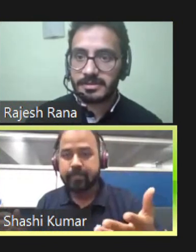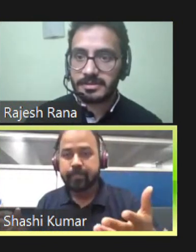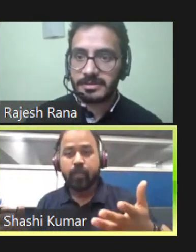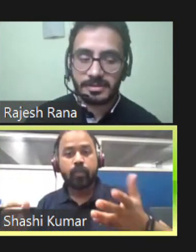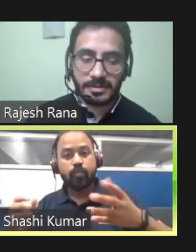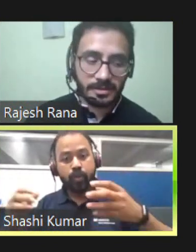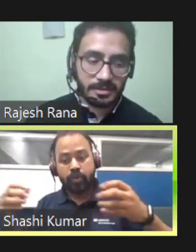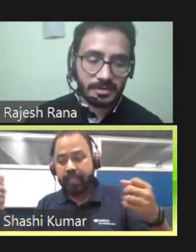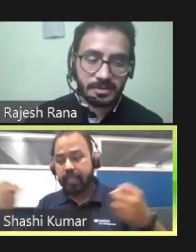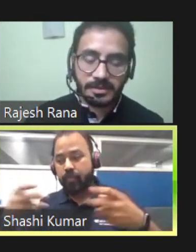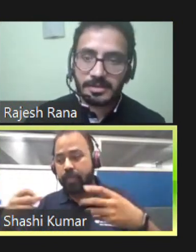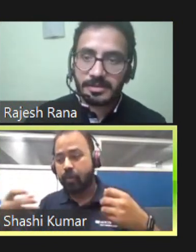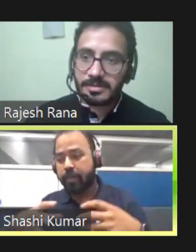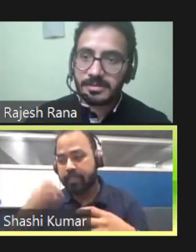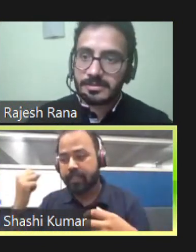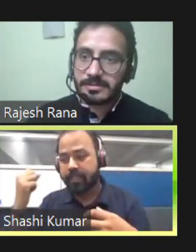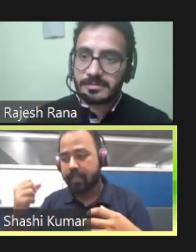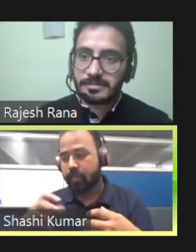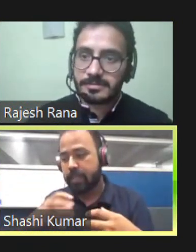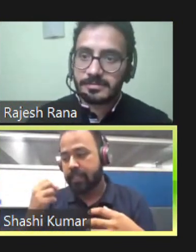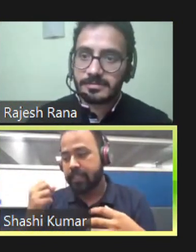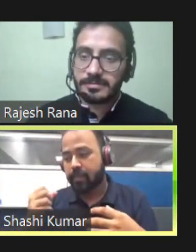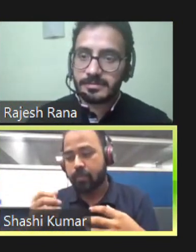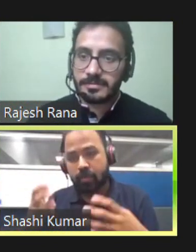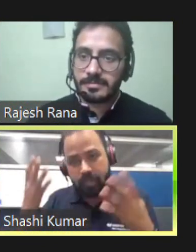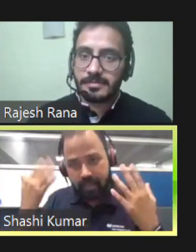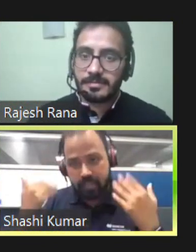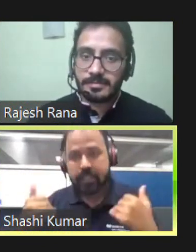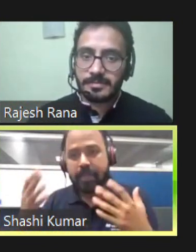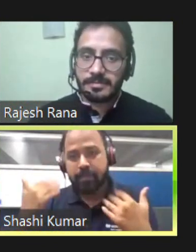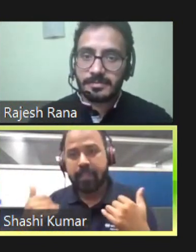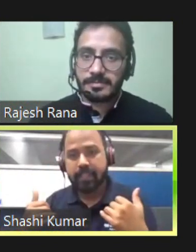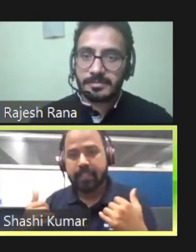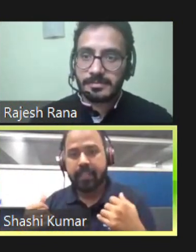करते हैं तो वो लिखे हुए को पढ़ सकते हैं, वो पढ़ने से उनको